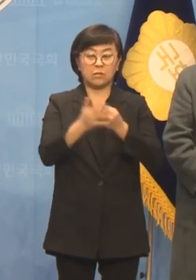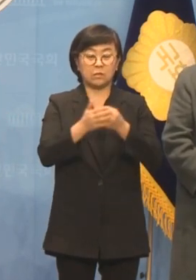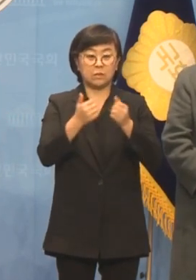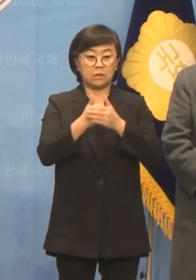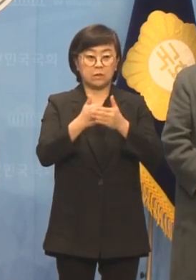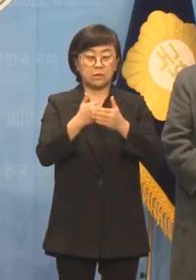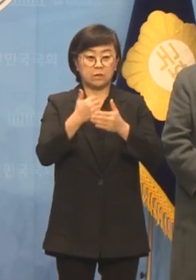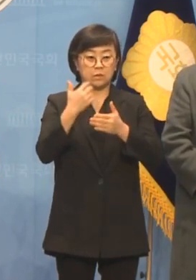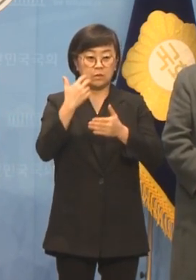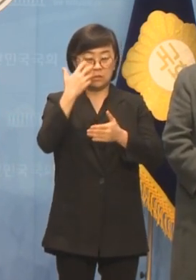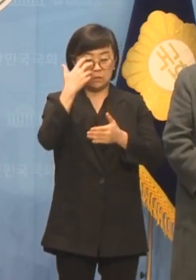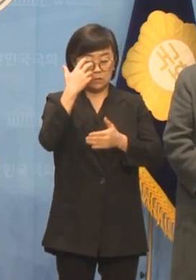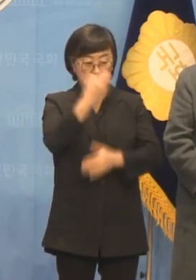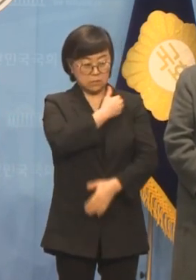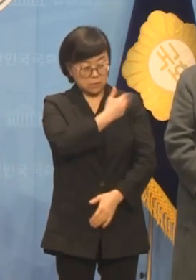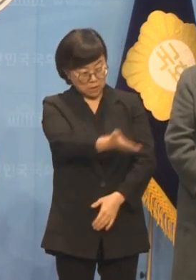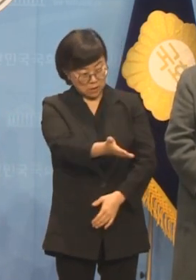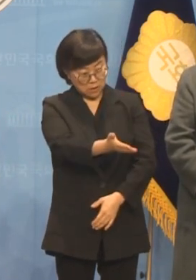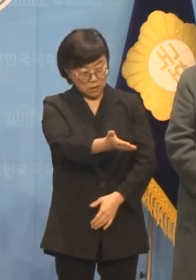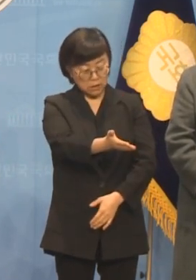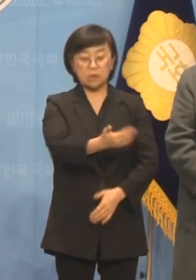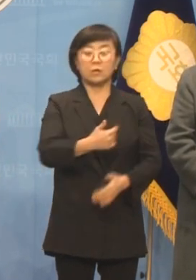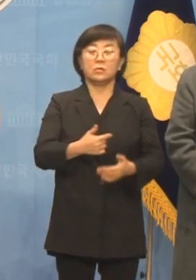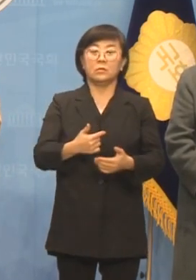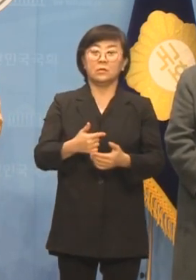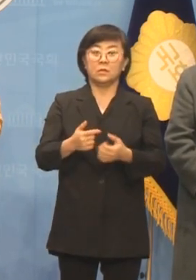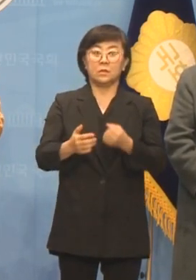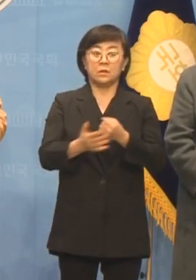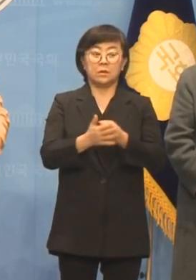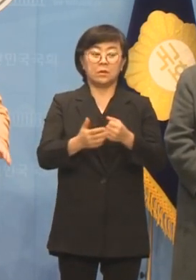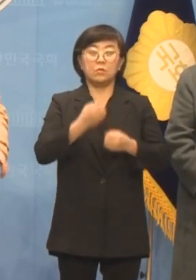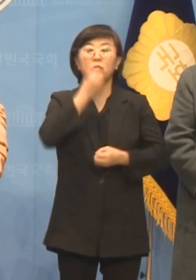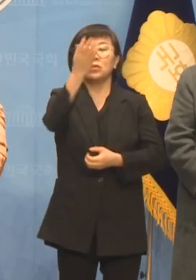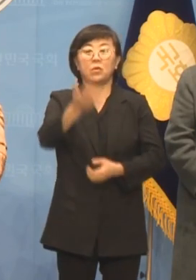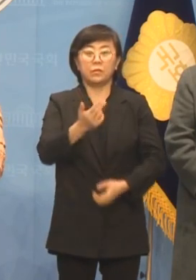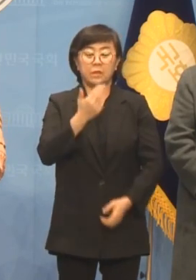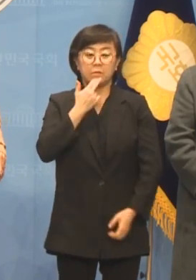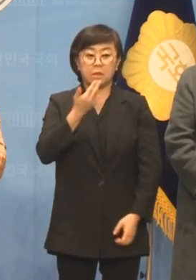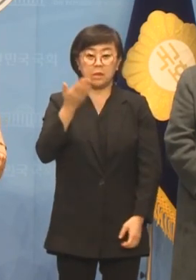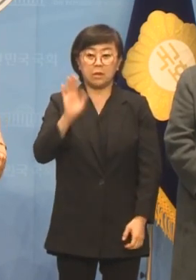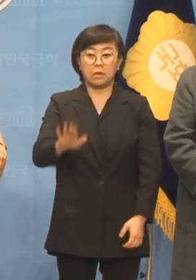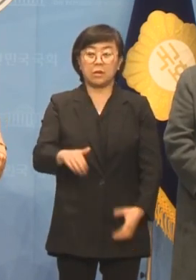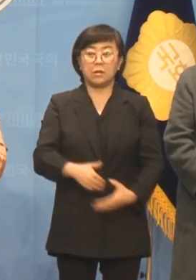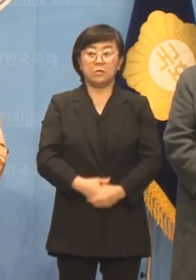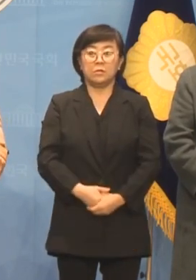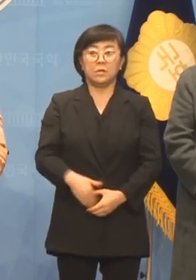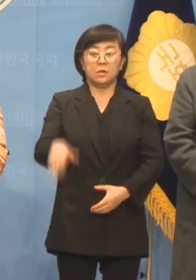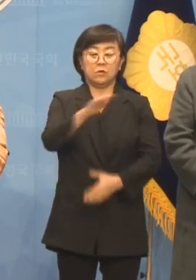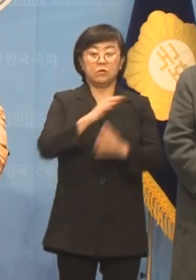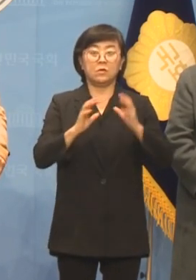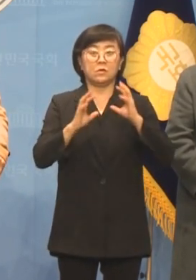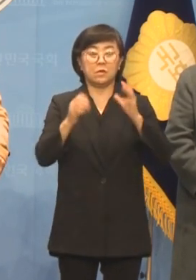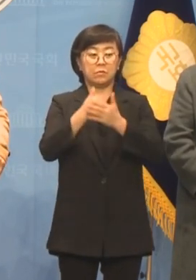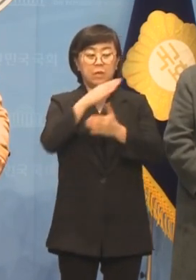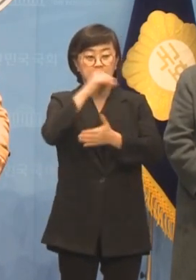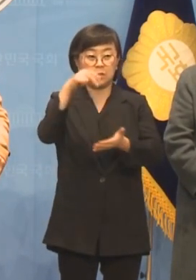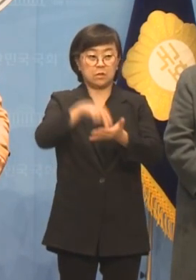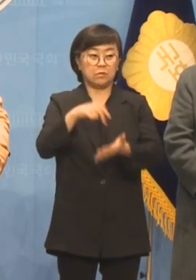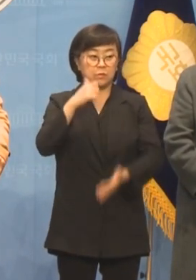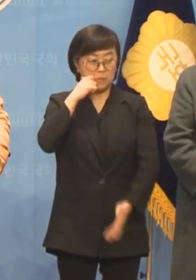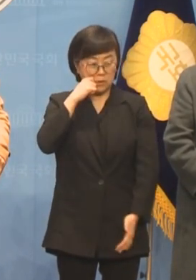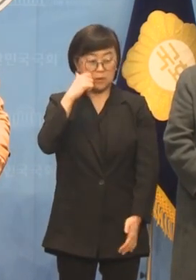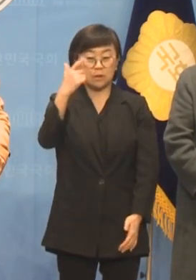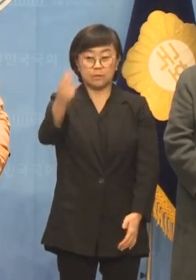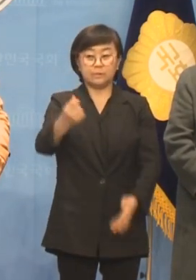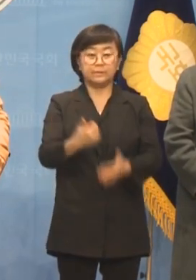눈여겨 그냥 두기만 하고 폭로하지 않았다면 우리나라는 바로 설 수 없을 것